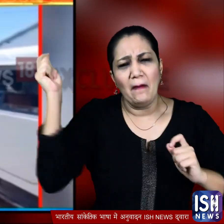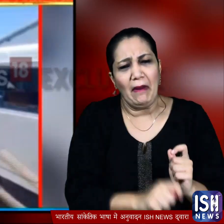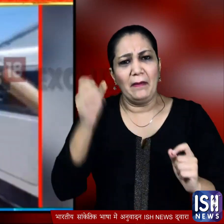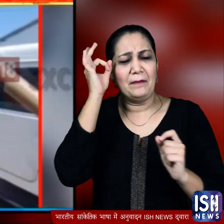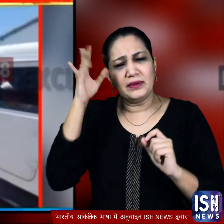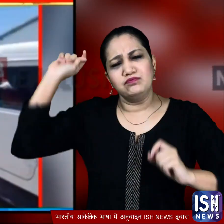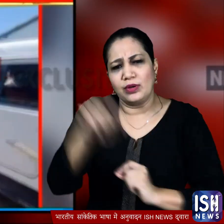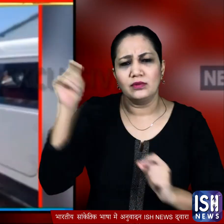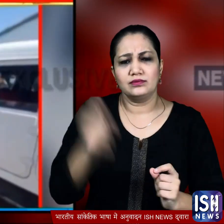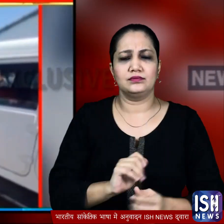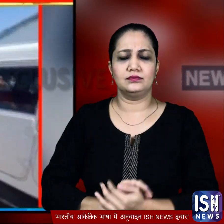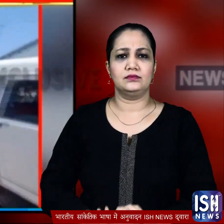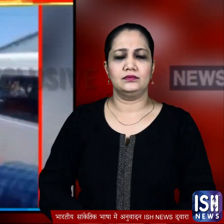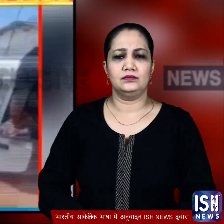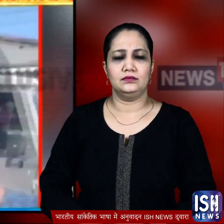लगी।